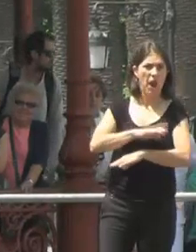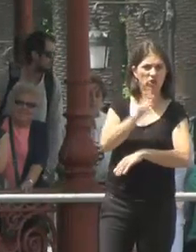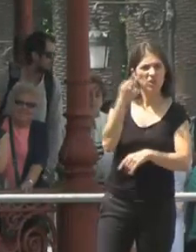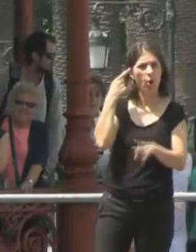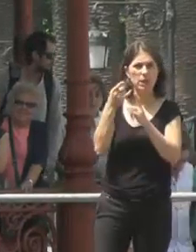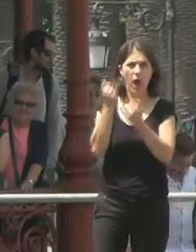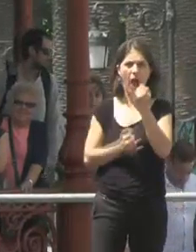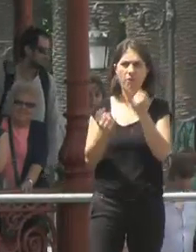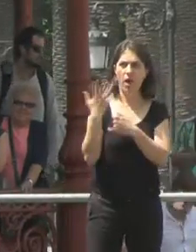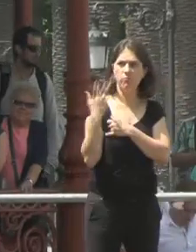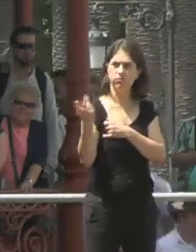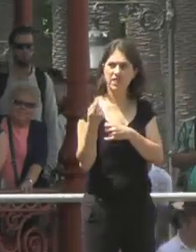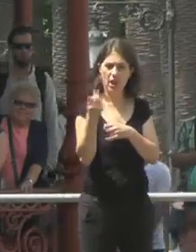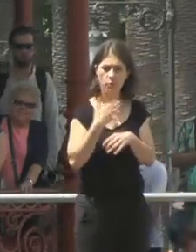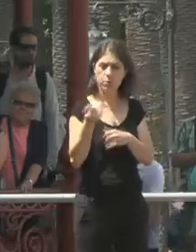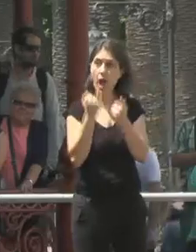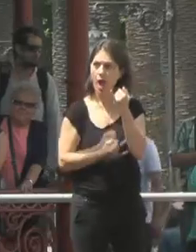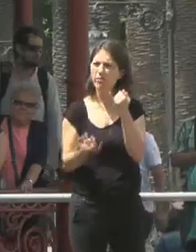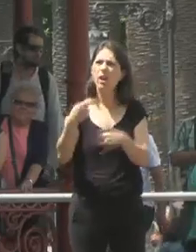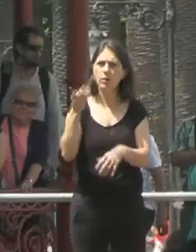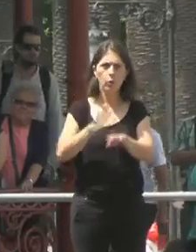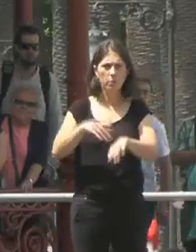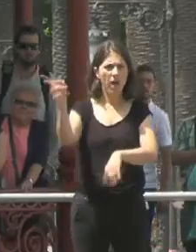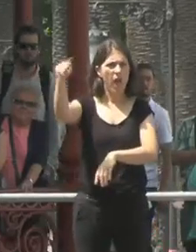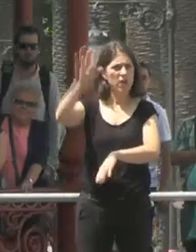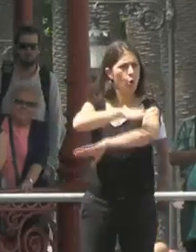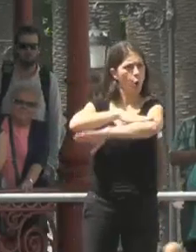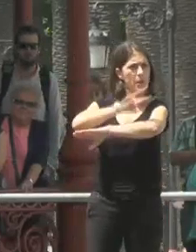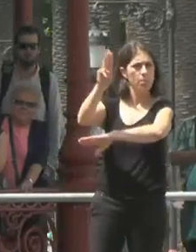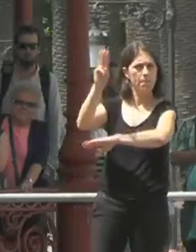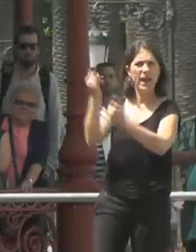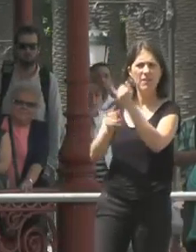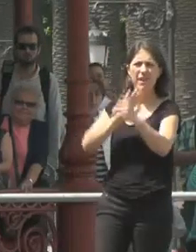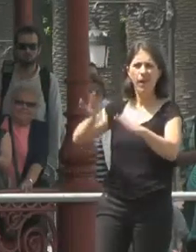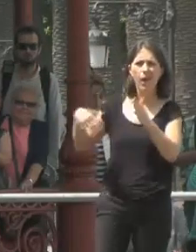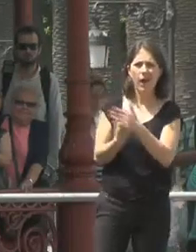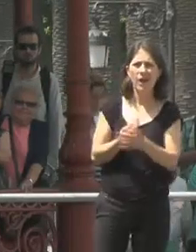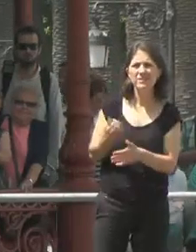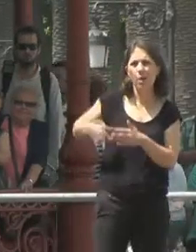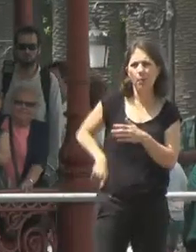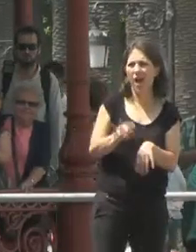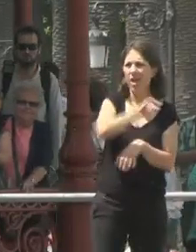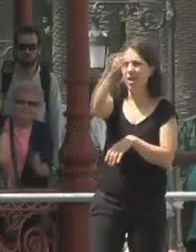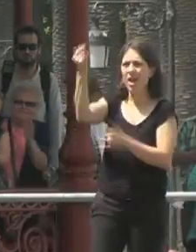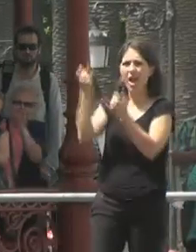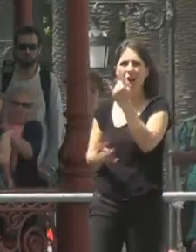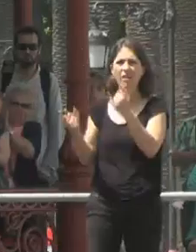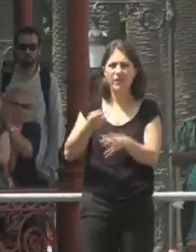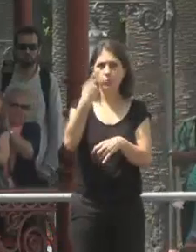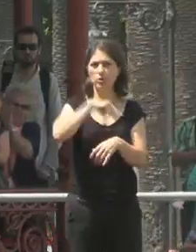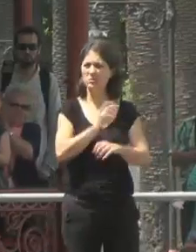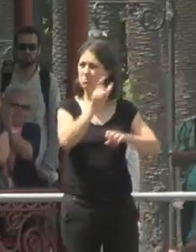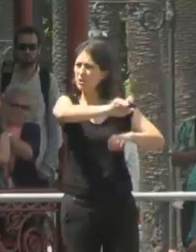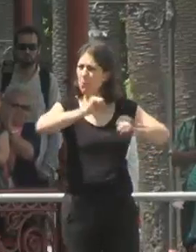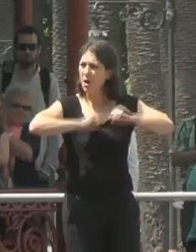confiscarnos, pero si los que confiscan son ellos, son el Gobierno del Partido Popular, que hasta las pagas extraordinarias se las confiscaron a nuestras